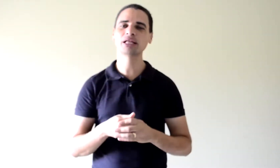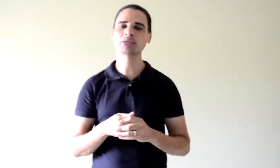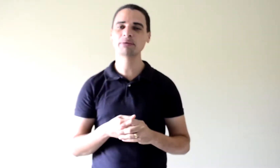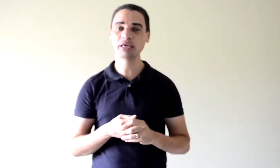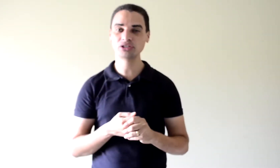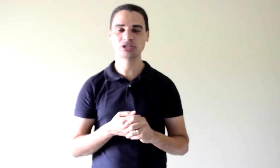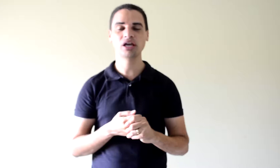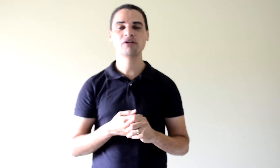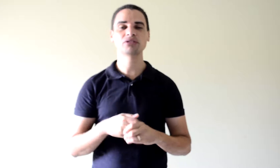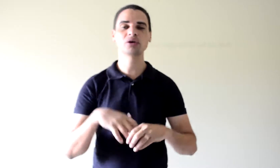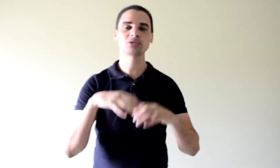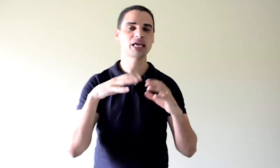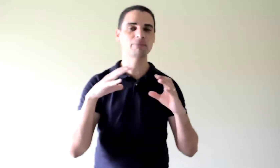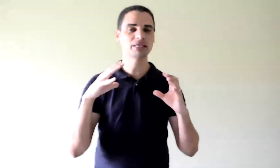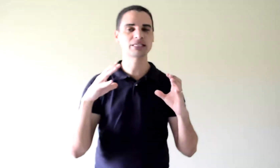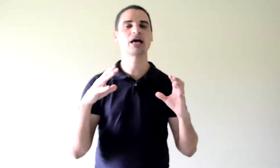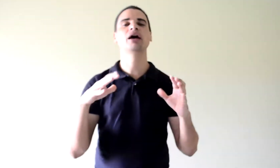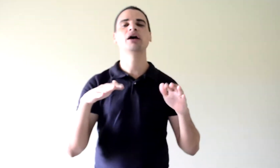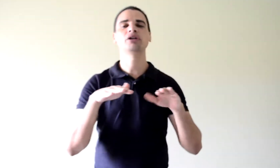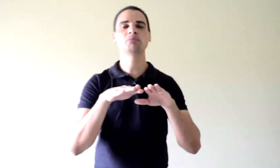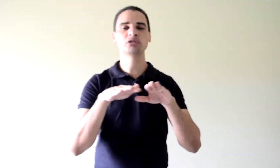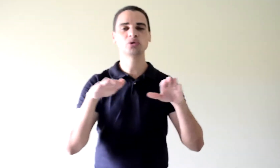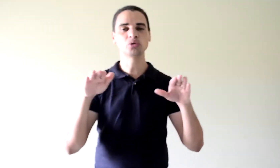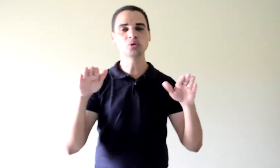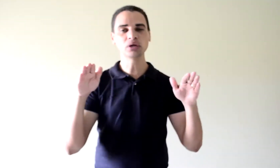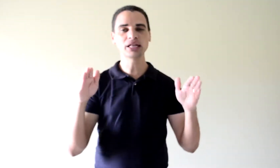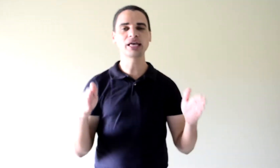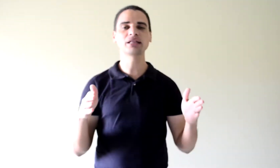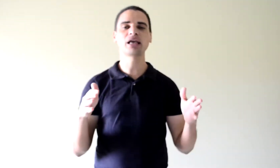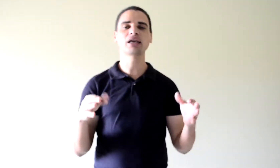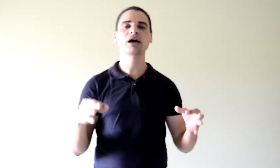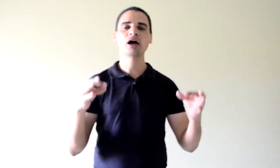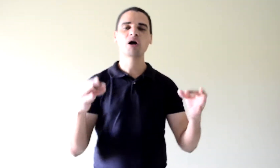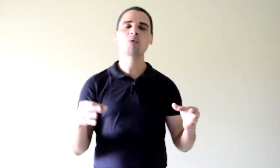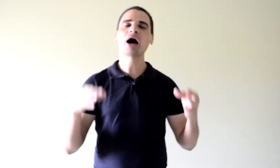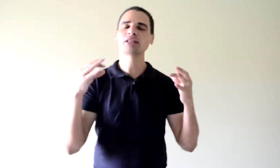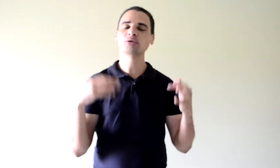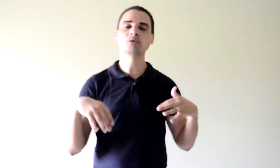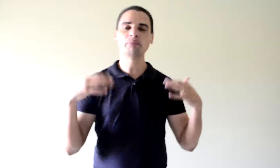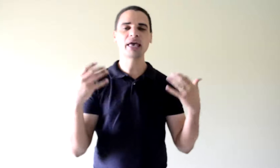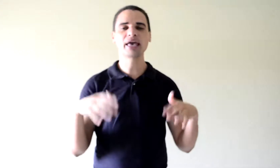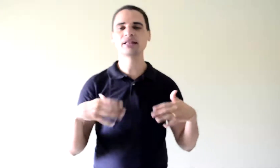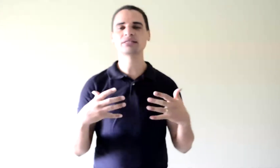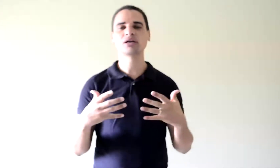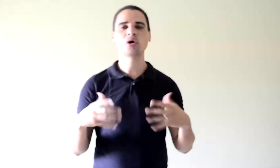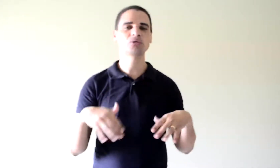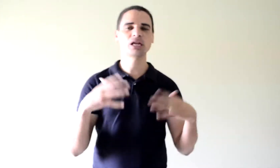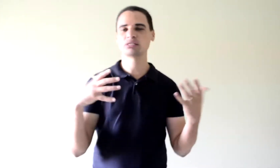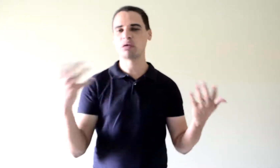nossa mente. Você consegue pensar em uma estrutura, né, que tenha 4 pernas ou 3